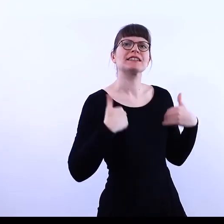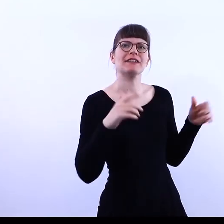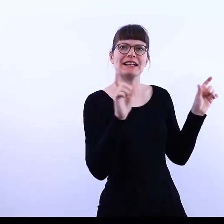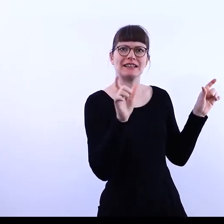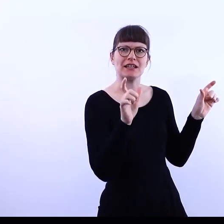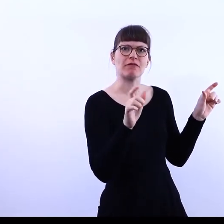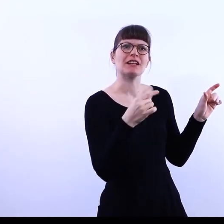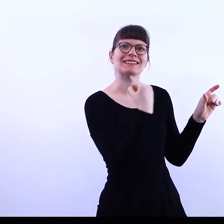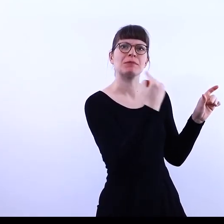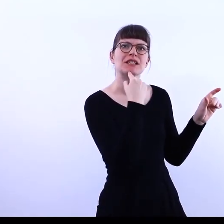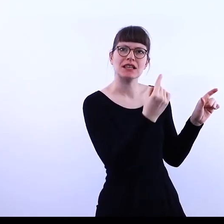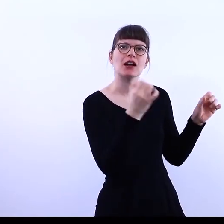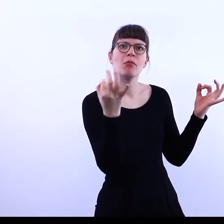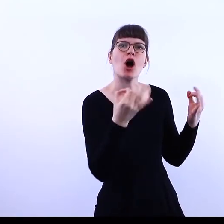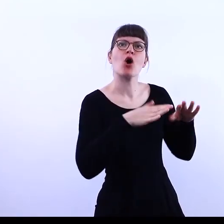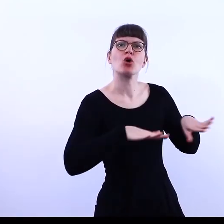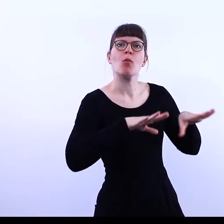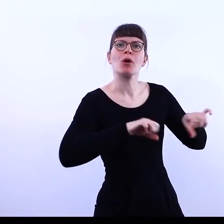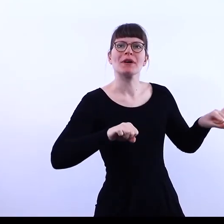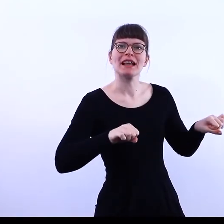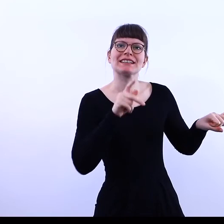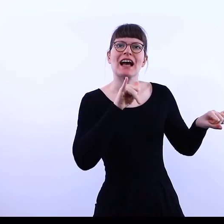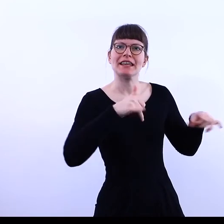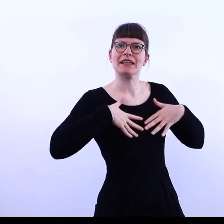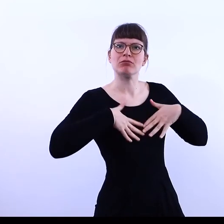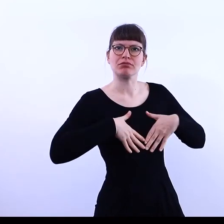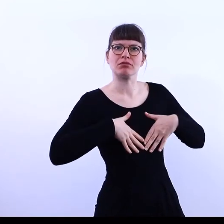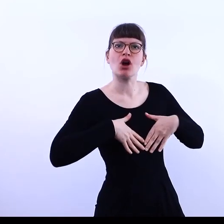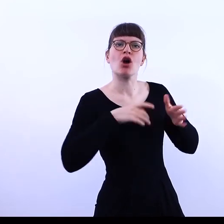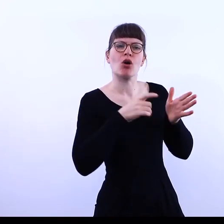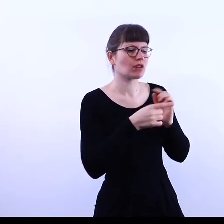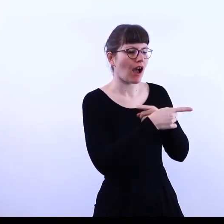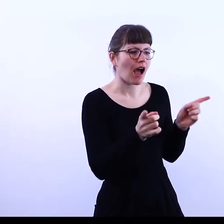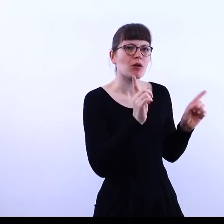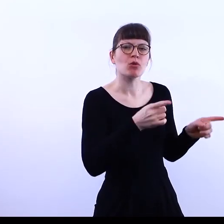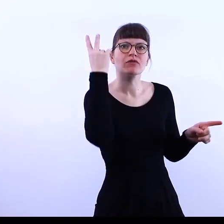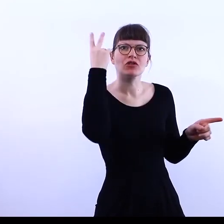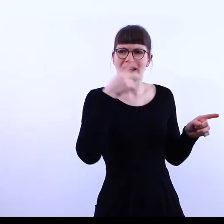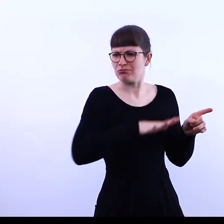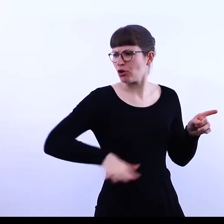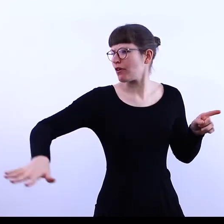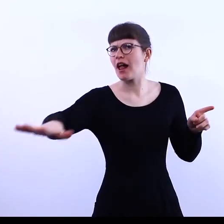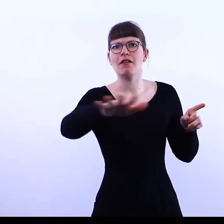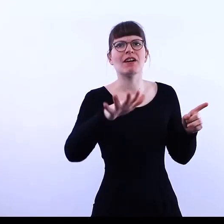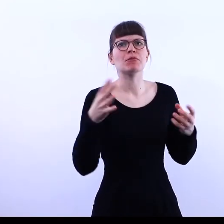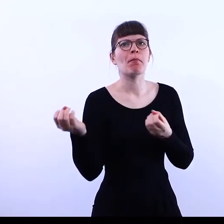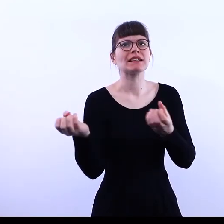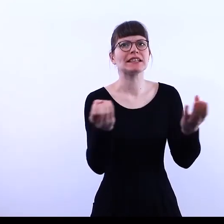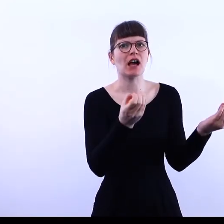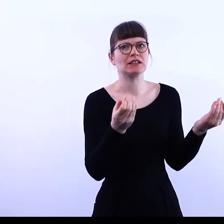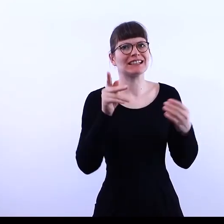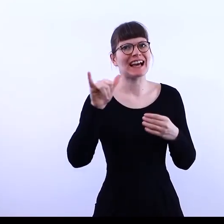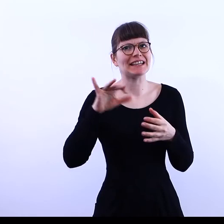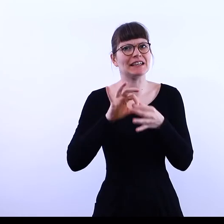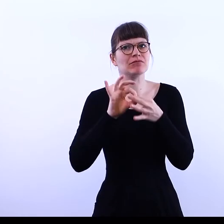Grundkompetenz KI, damit eigentlich wir genau verstehen, was um uns herum eigentlich gerade passiert. Wie kriegen wir